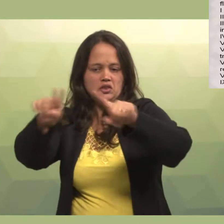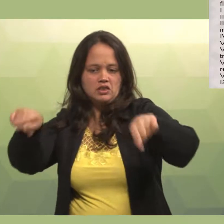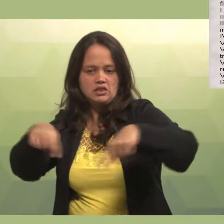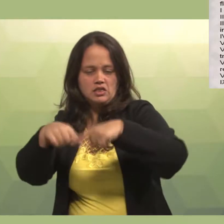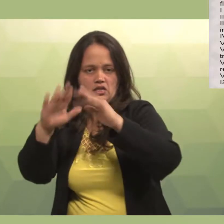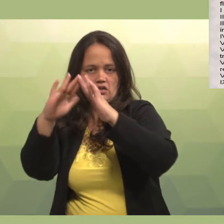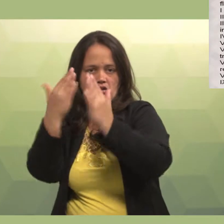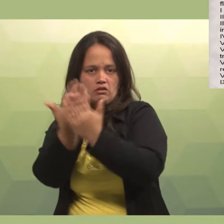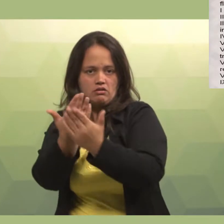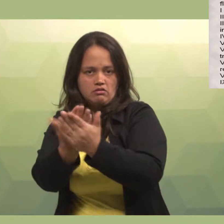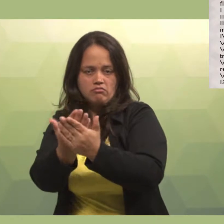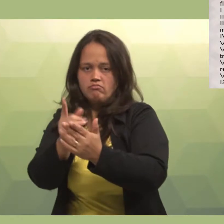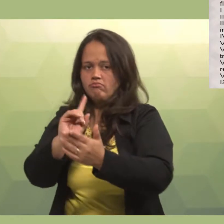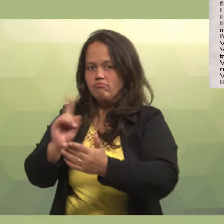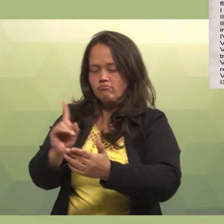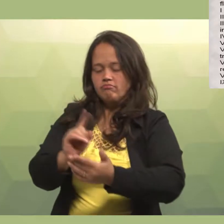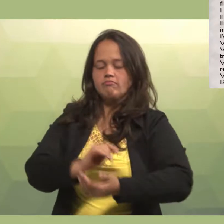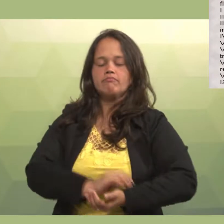aula da escola.